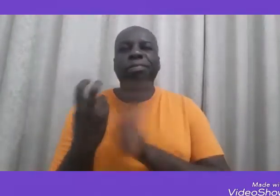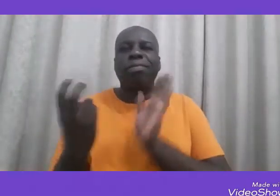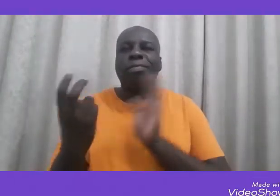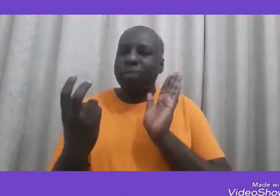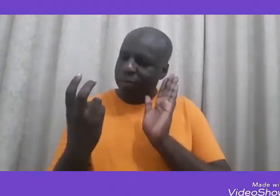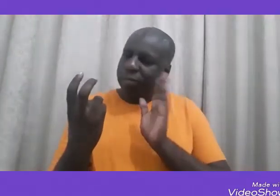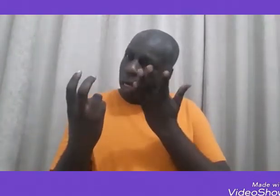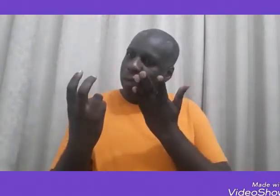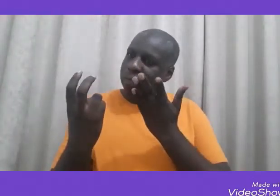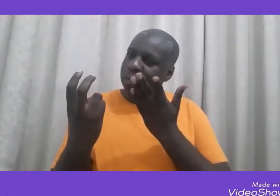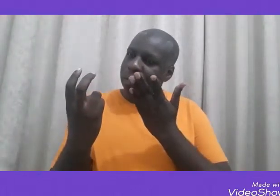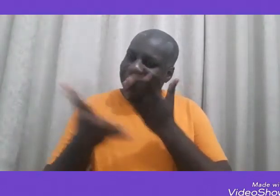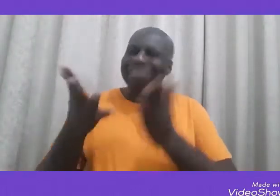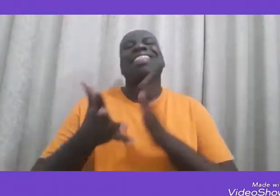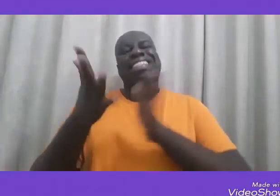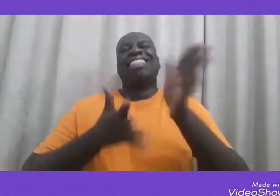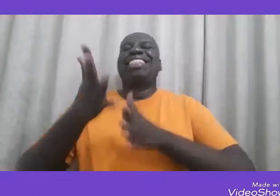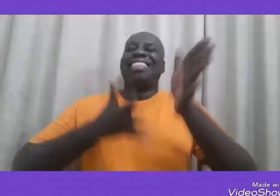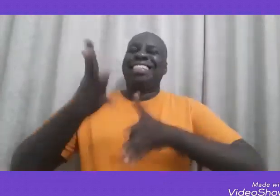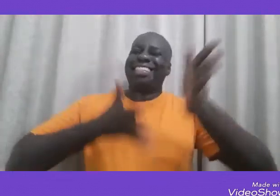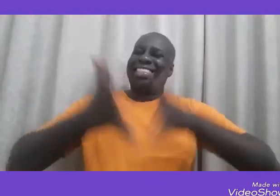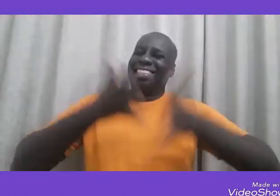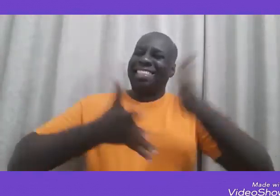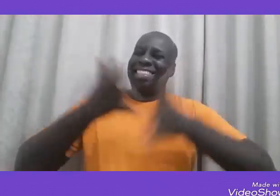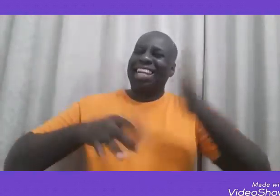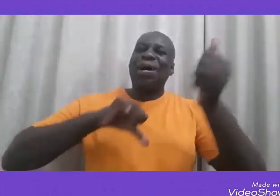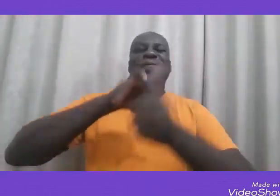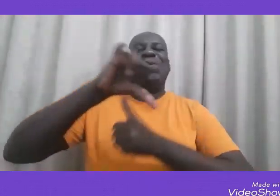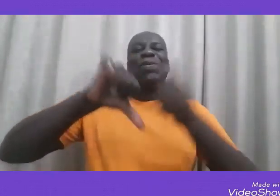Você encontra a linha completa das pastilhas Valda em todas as farmácias do Brasil. E